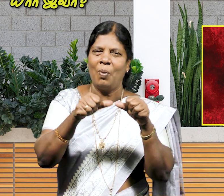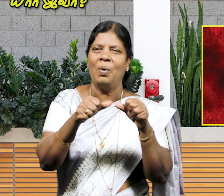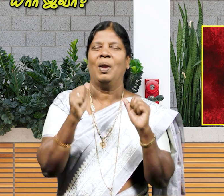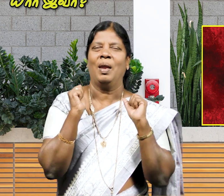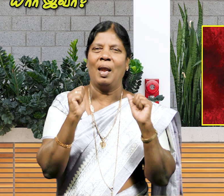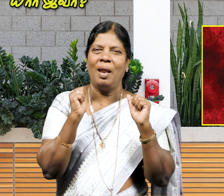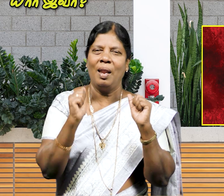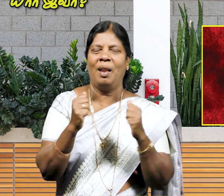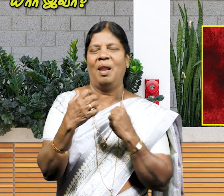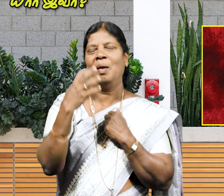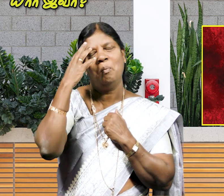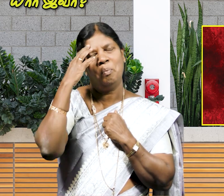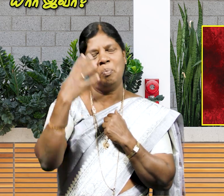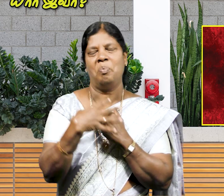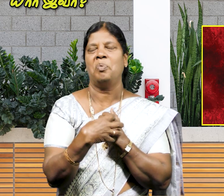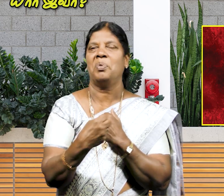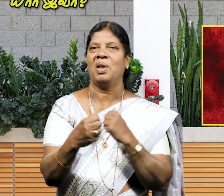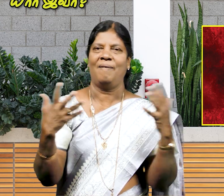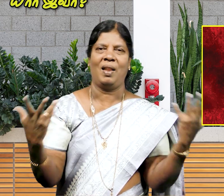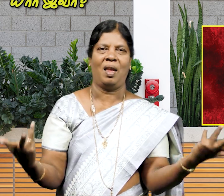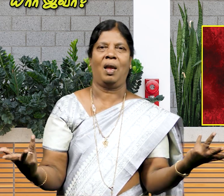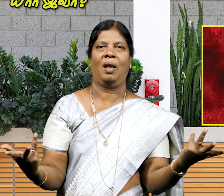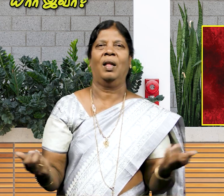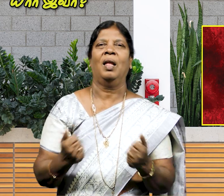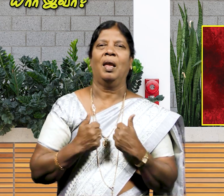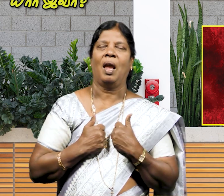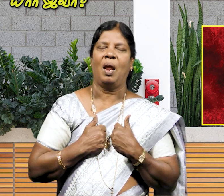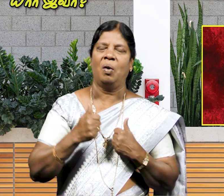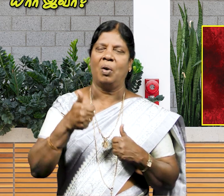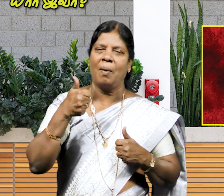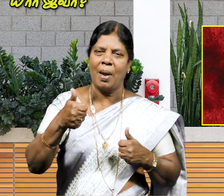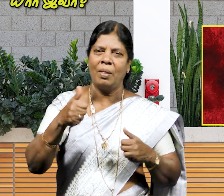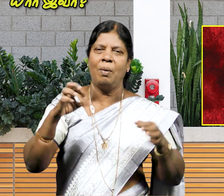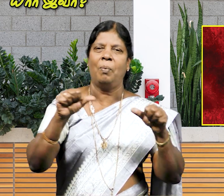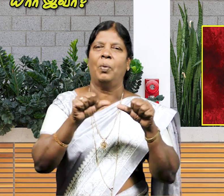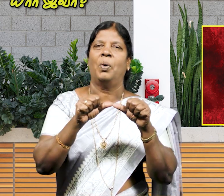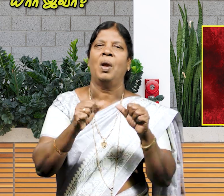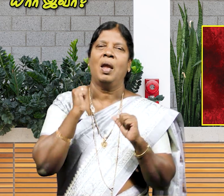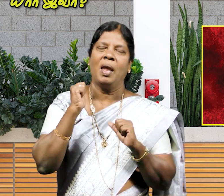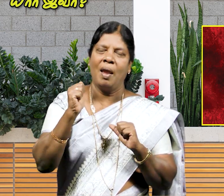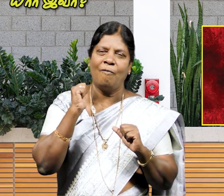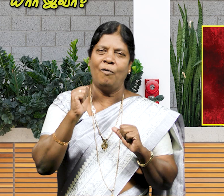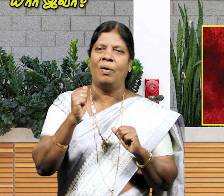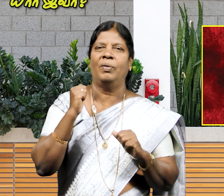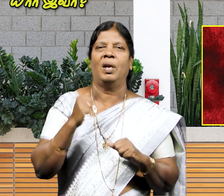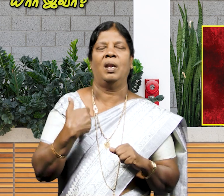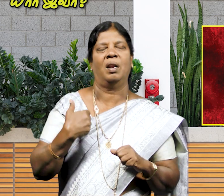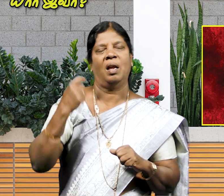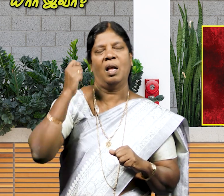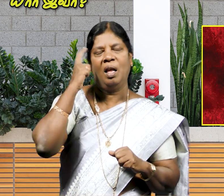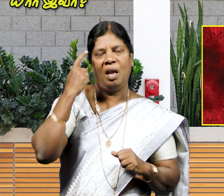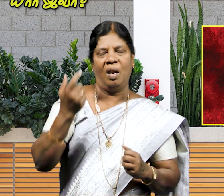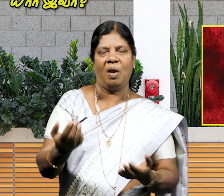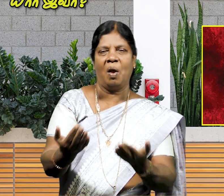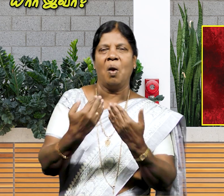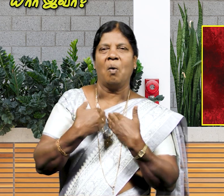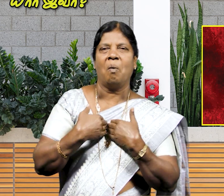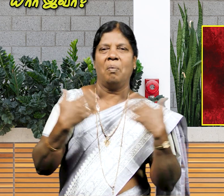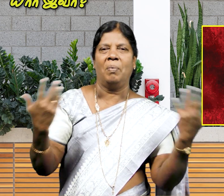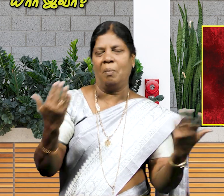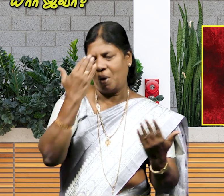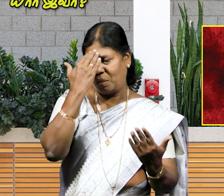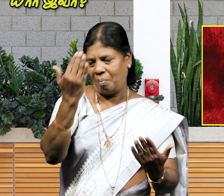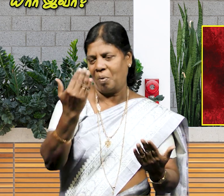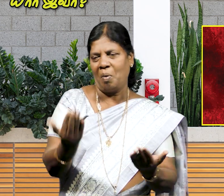கொள்ளவில்லையே, என்னுடைய மதிப்பு இன்னது என்பது எவரும் அறிந்து எனக்கு தருவதில்லையே என்கிற